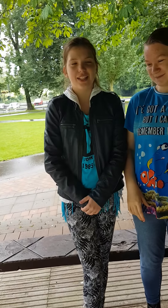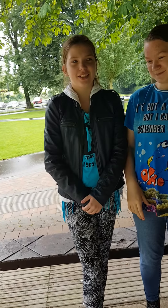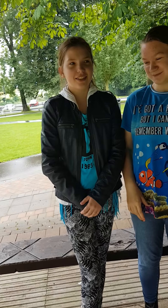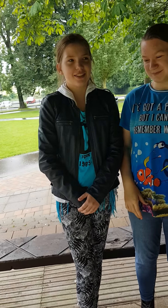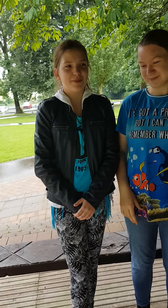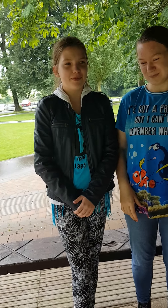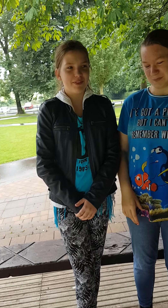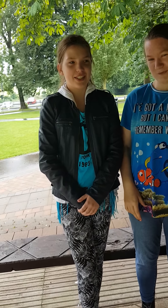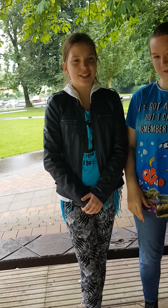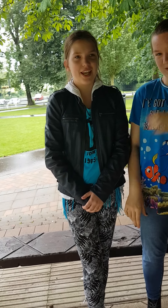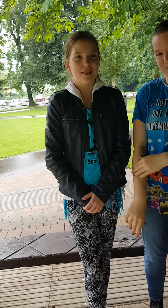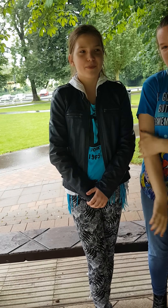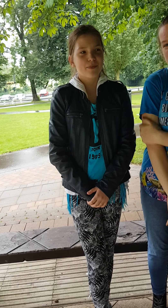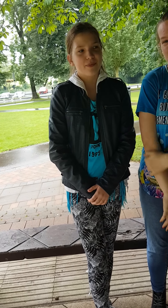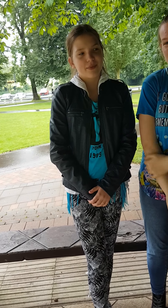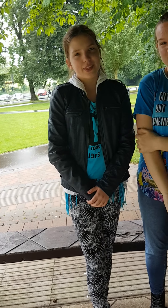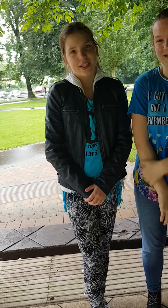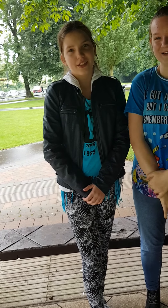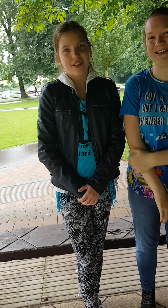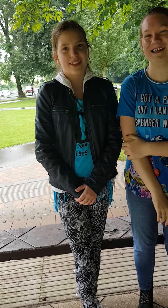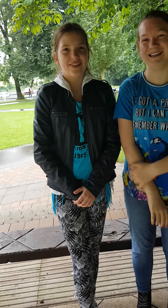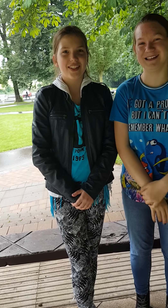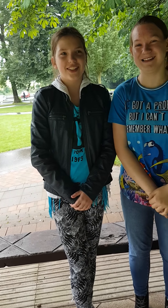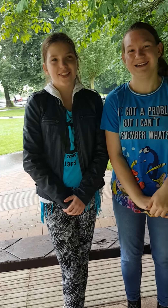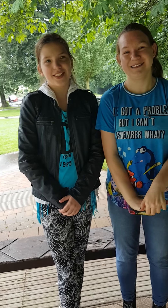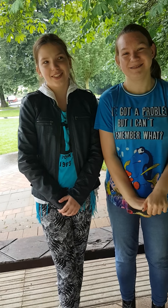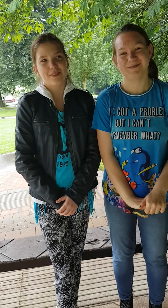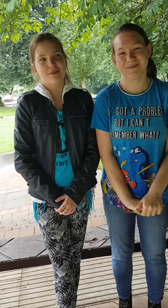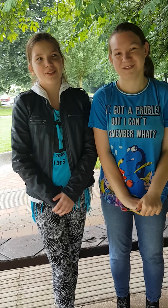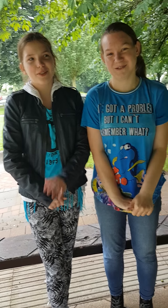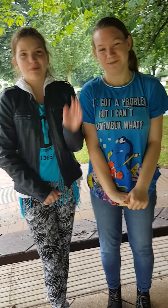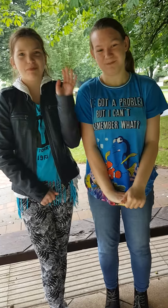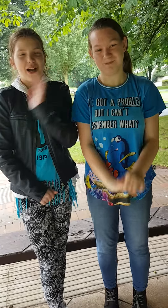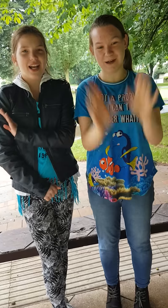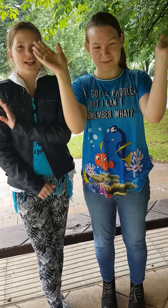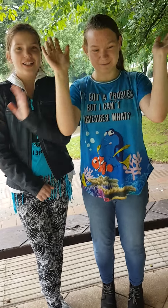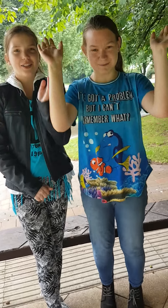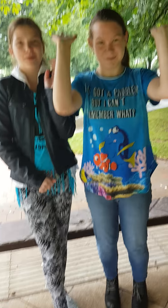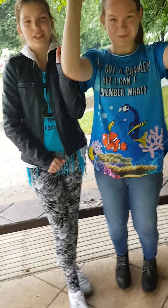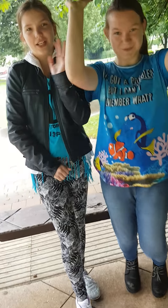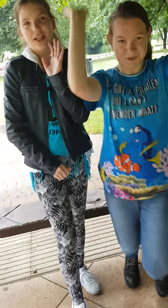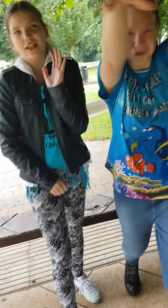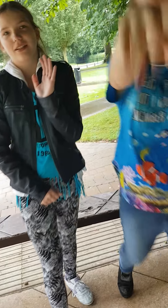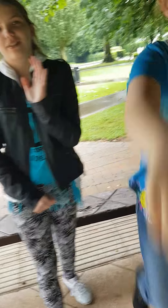nas. Wy nas nie do końca. No właśnie, więc. No to pa! Zobaczenia.